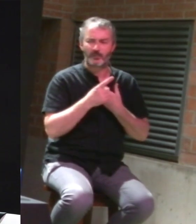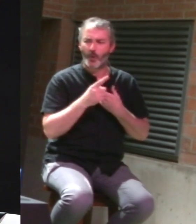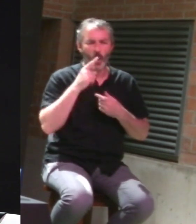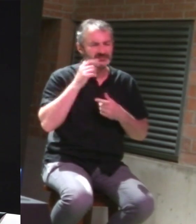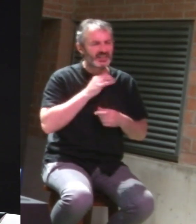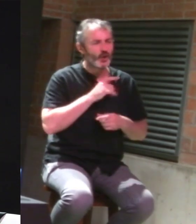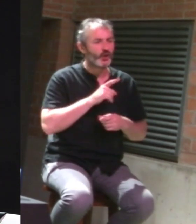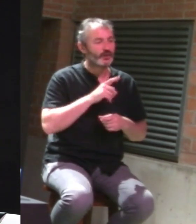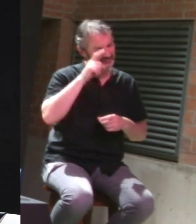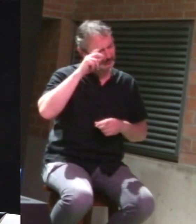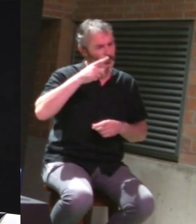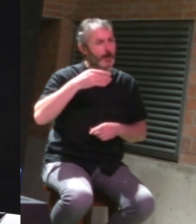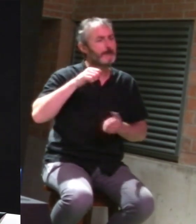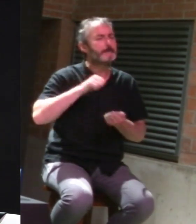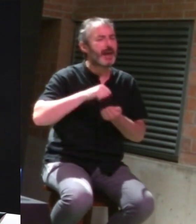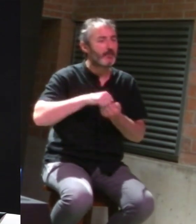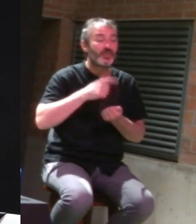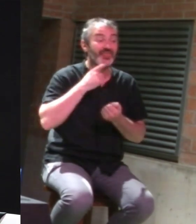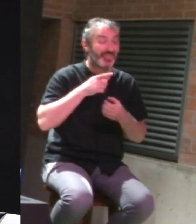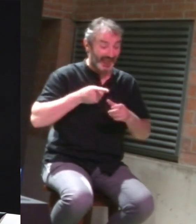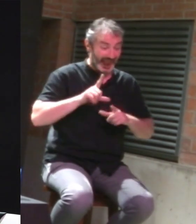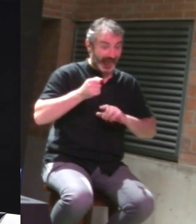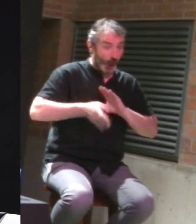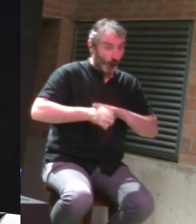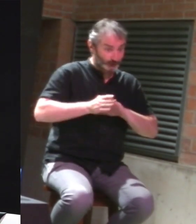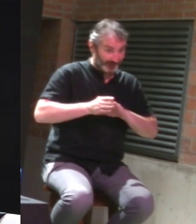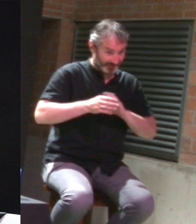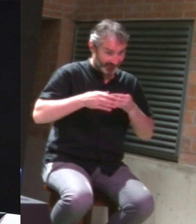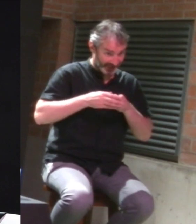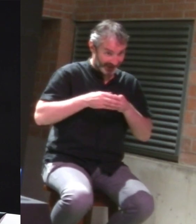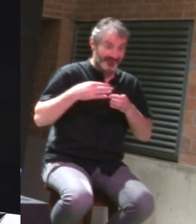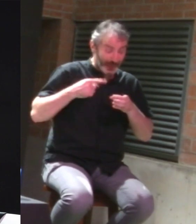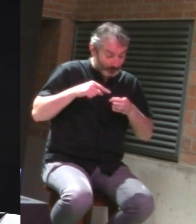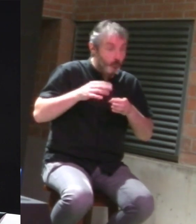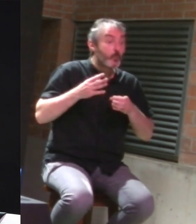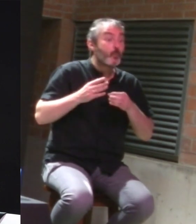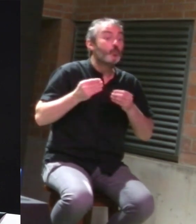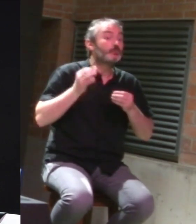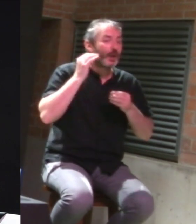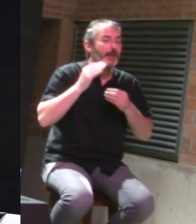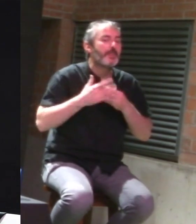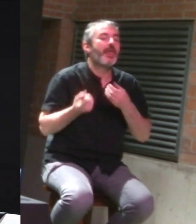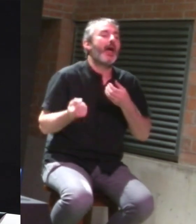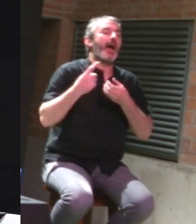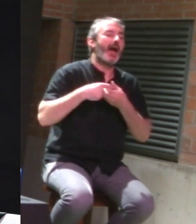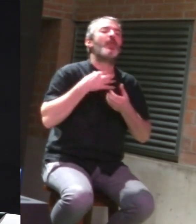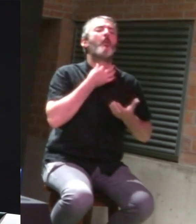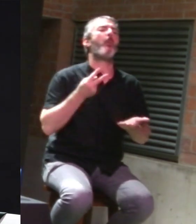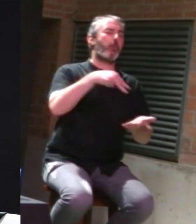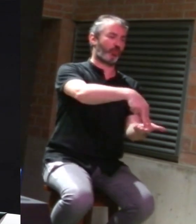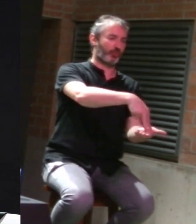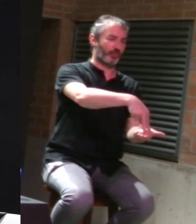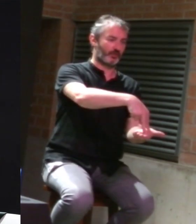un enginyer de l'època, o sigui, a la lògia la Constància és on moltes dones poden parlar per